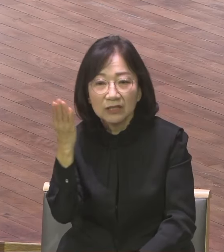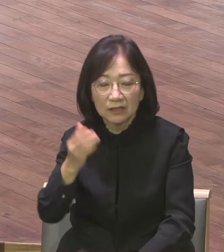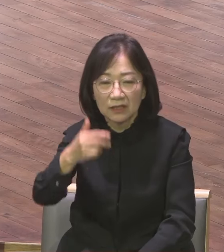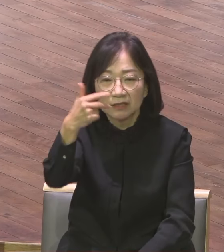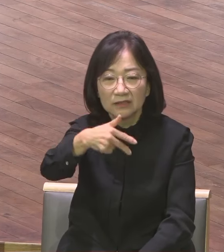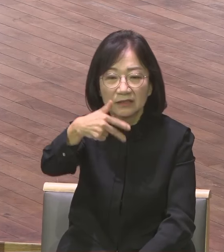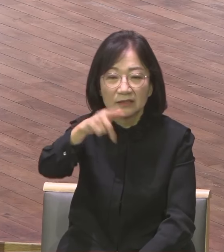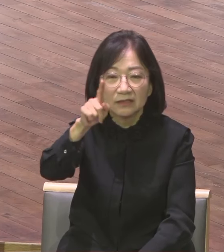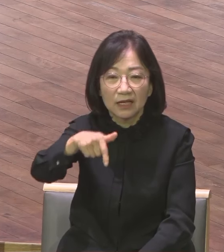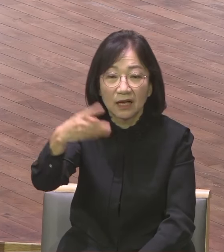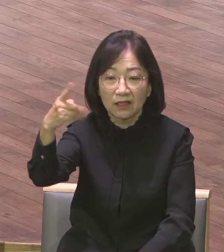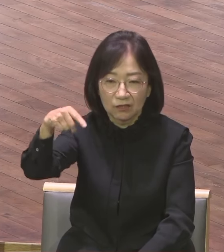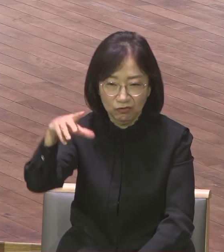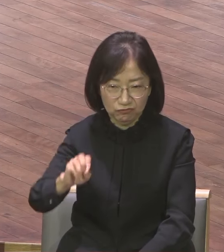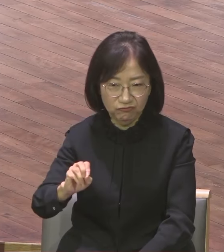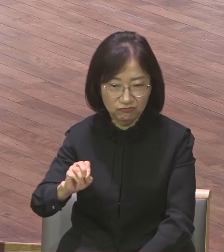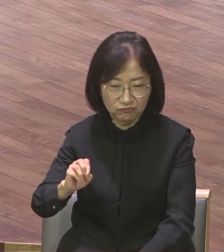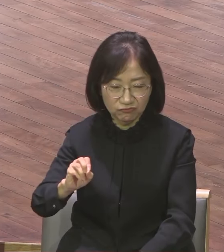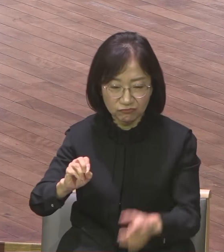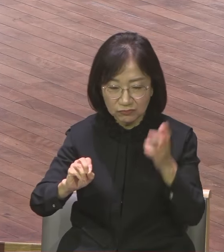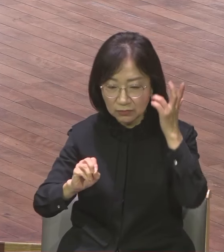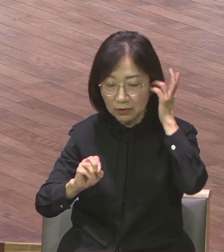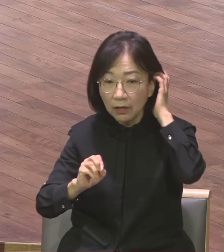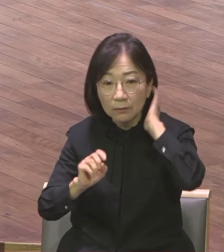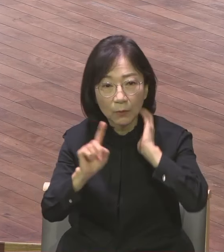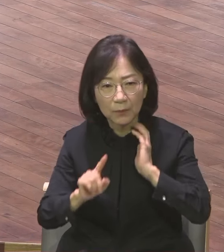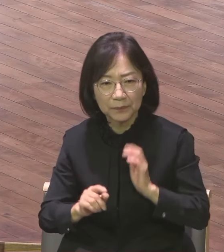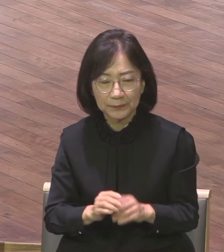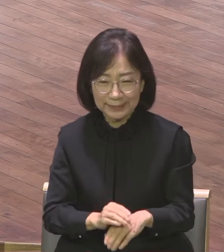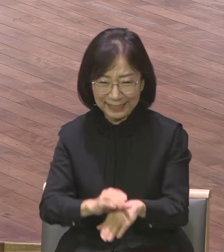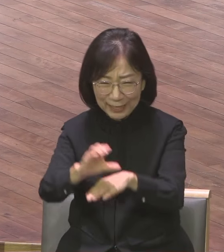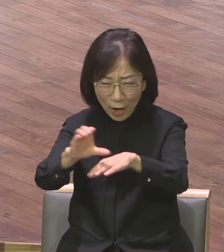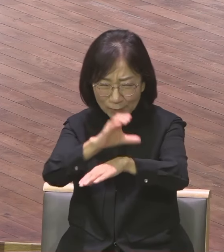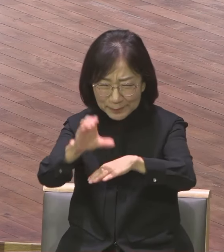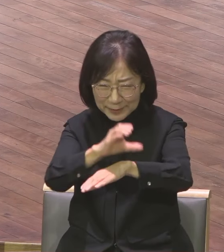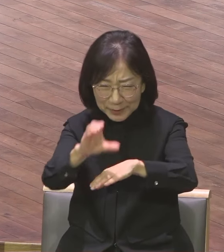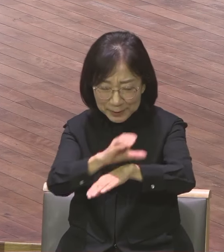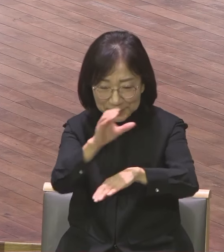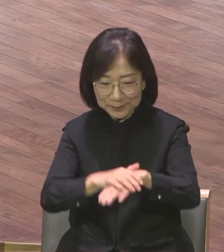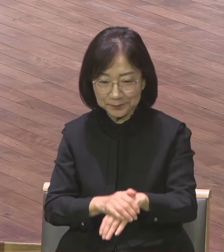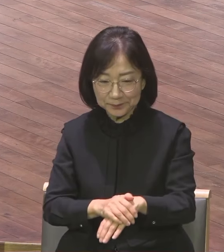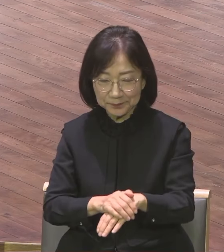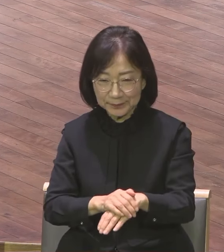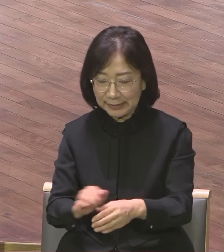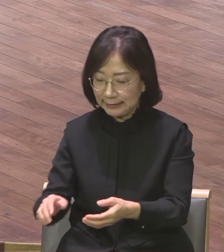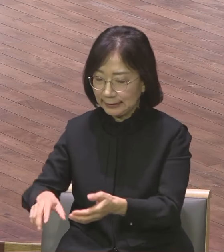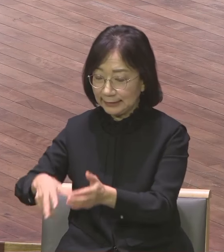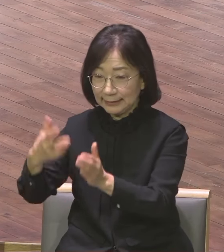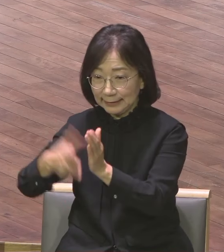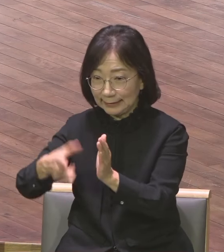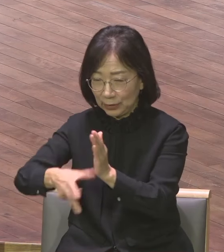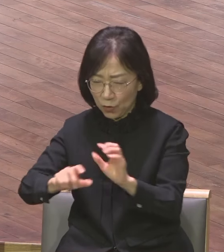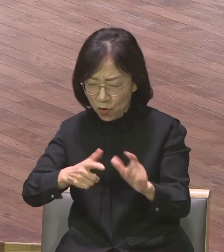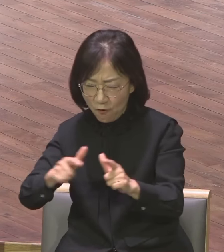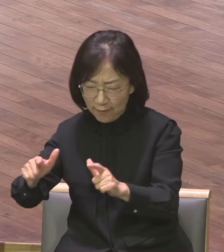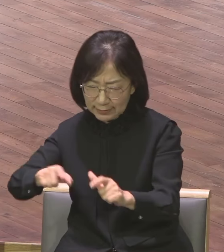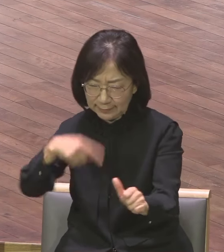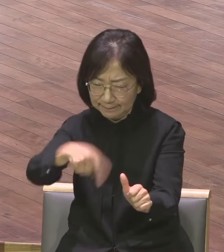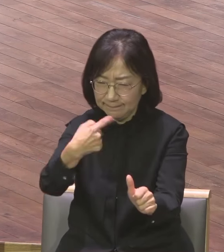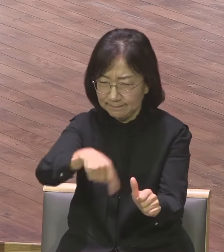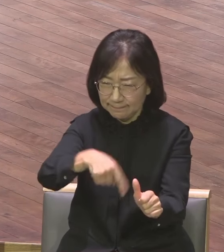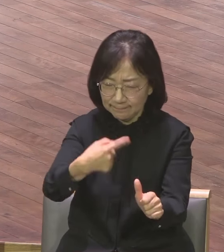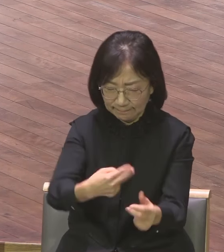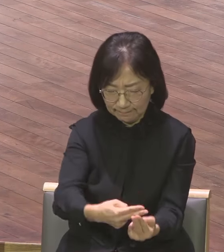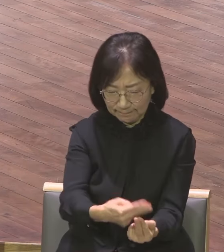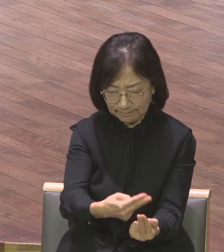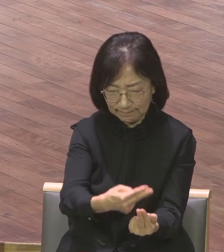하는데 이 딥페이크는 컴퓨터를 통해서 이 컴퓨터 안에 대량의 데이터가 들어가서